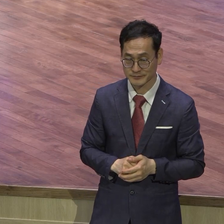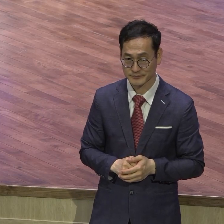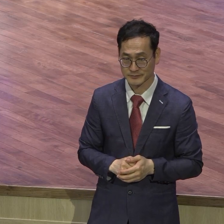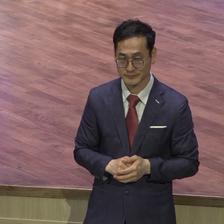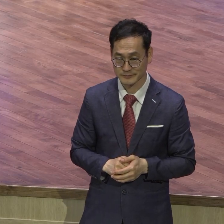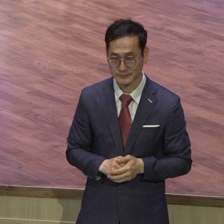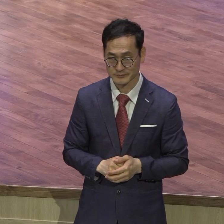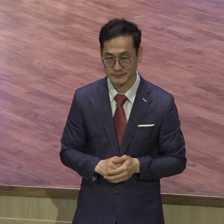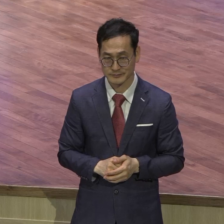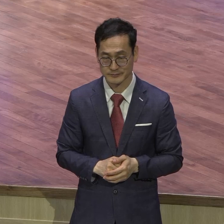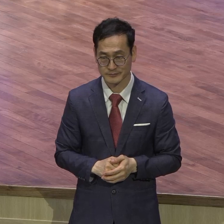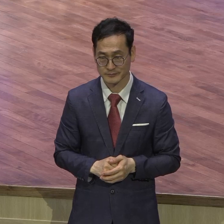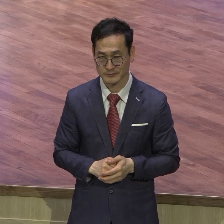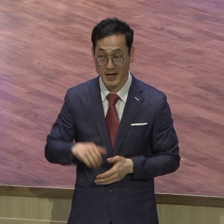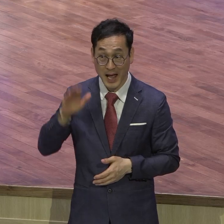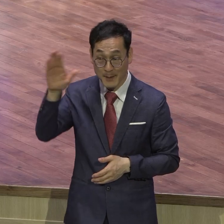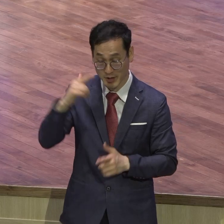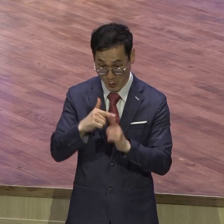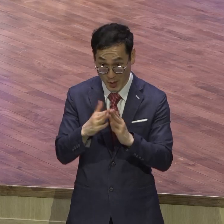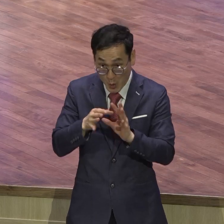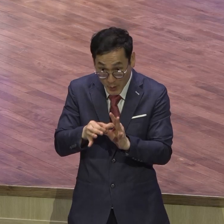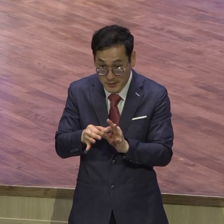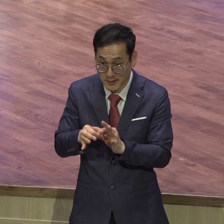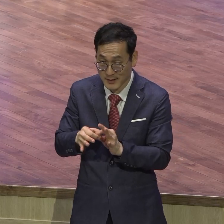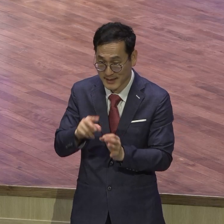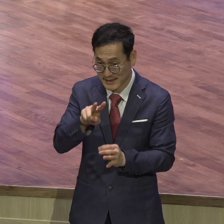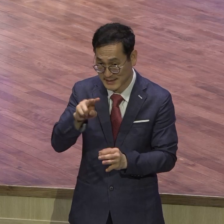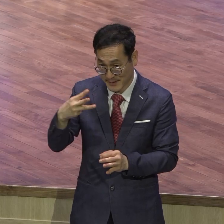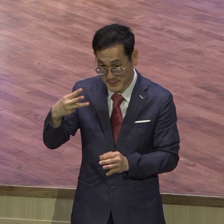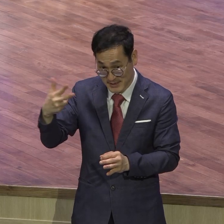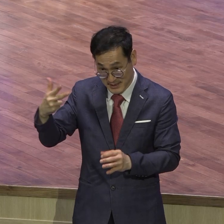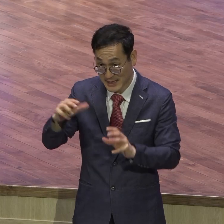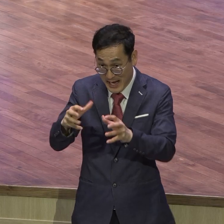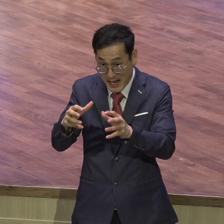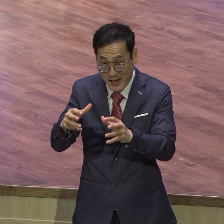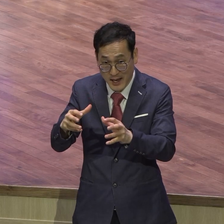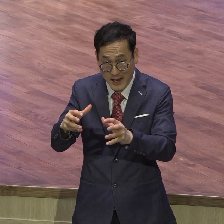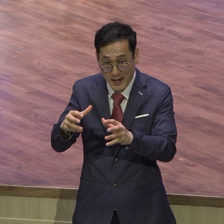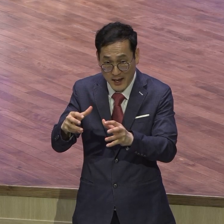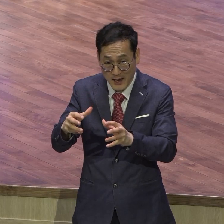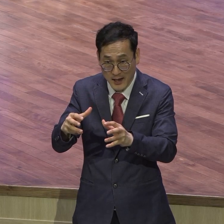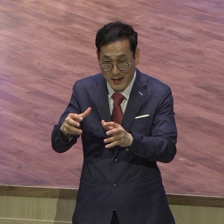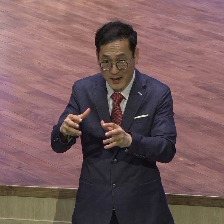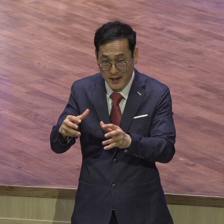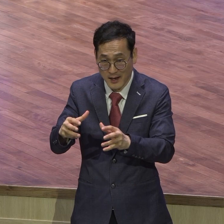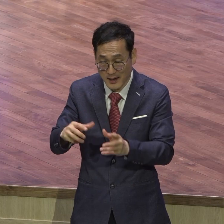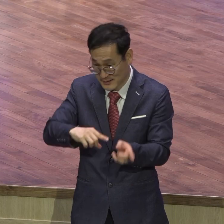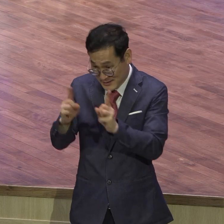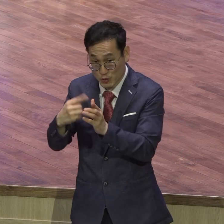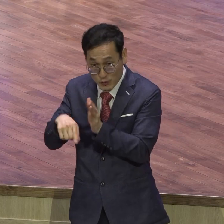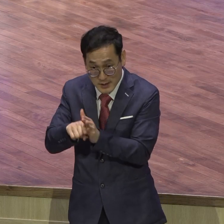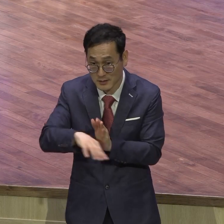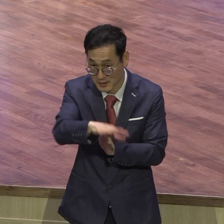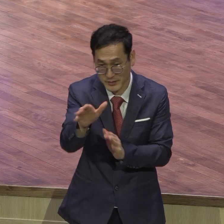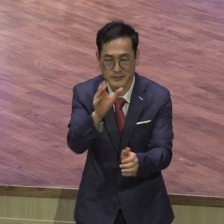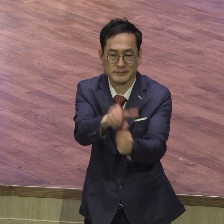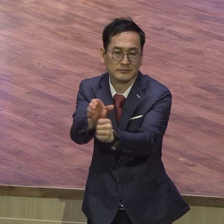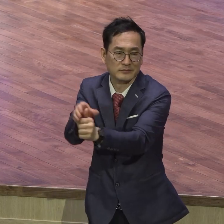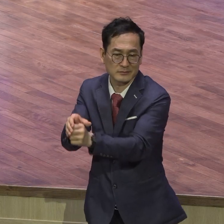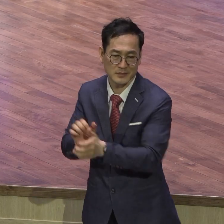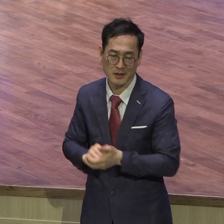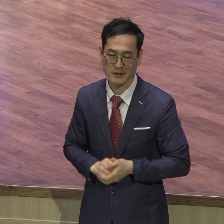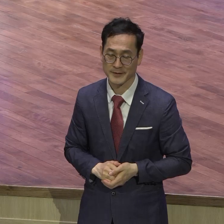2, 3, 7 나라를 살리기 위해서 앞장서서 서실 줄 몰라 하나님 나는 기도 중에 이런 게 있어요 하나님